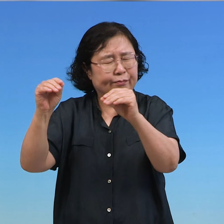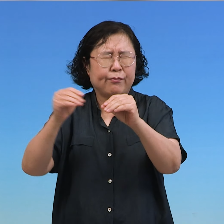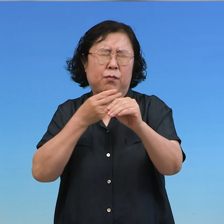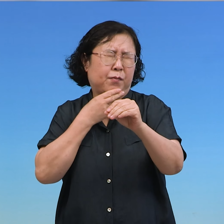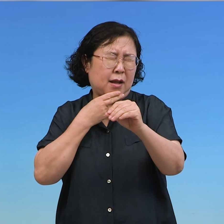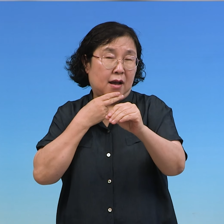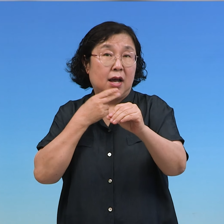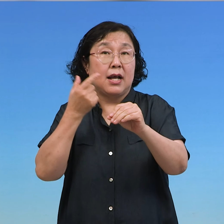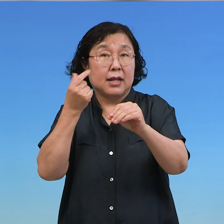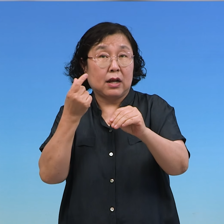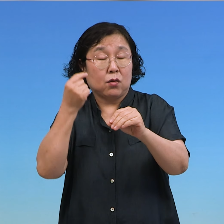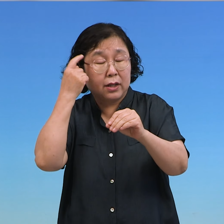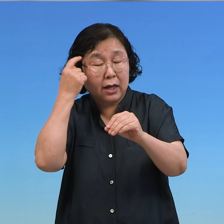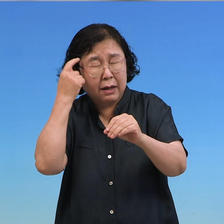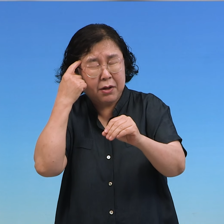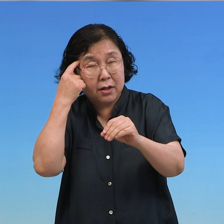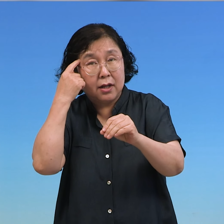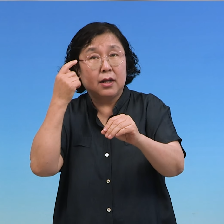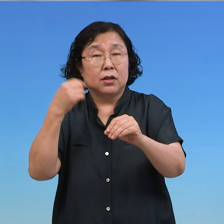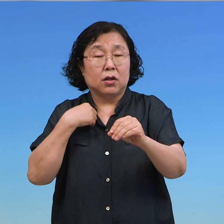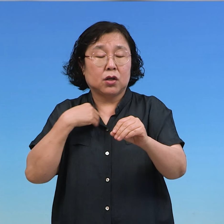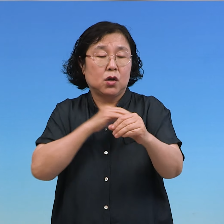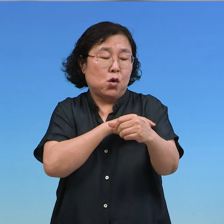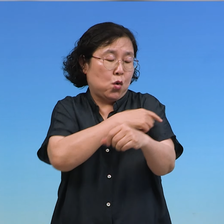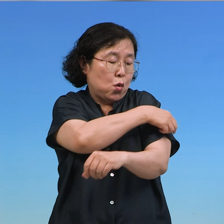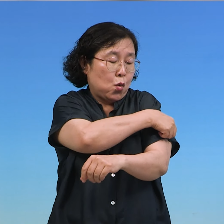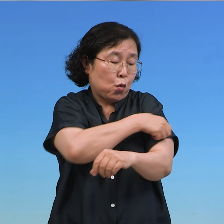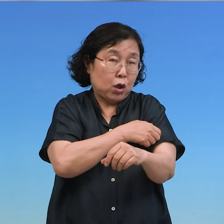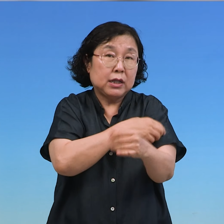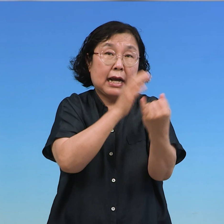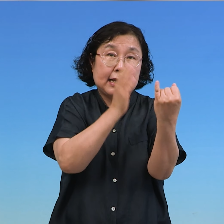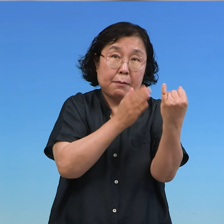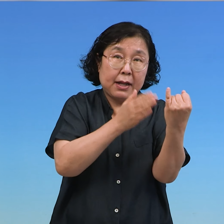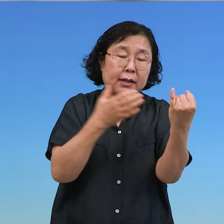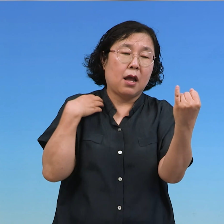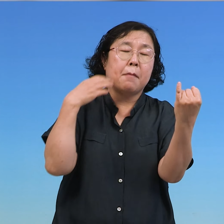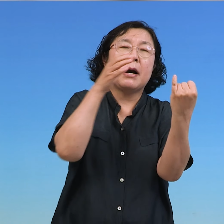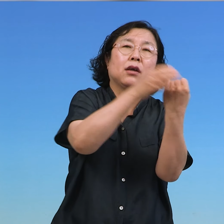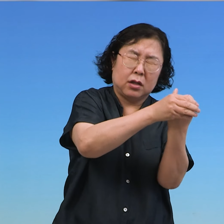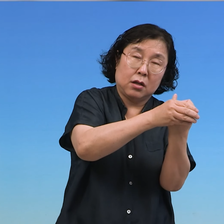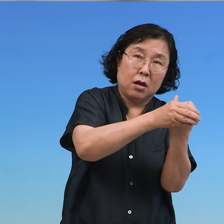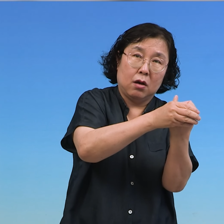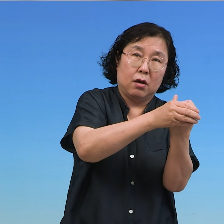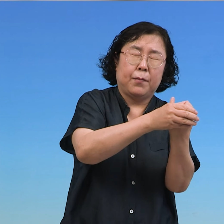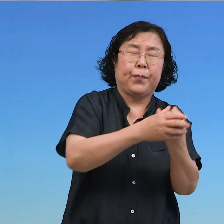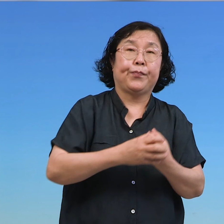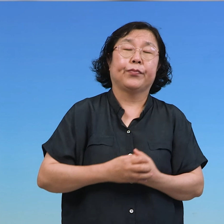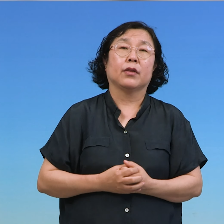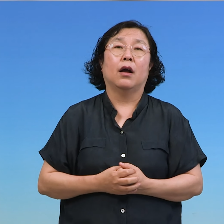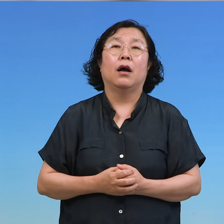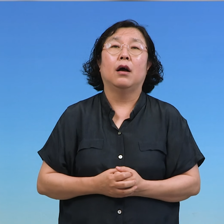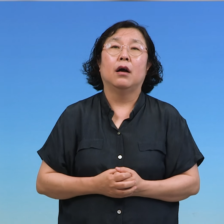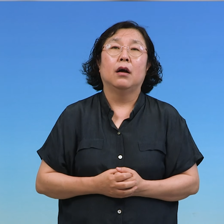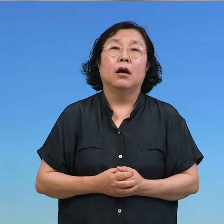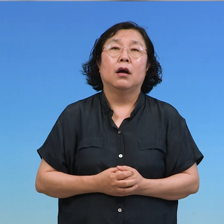아니다 하면 놀랍게도 저는요 여러 번 그 권사님에게 의뢰를 했어요 목사님에게 안 하고